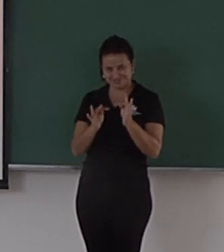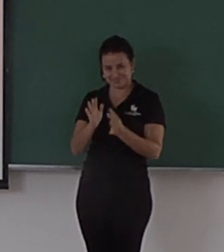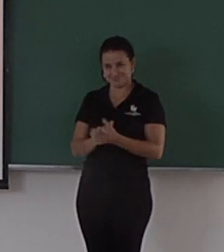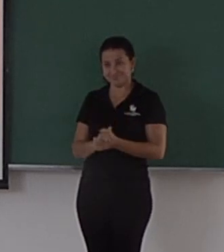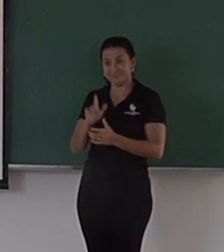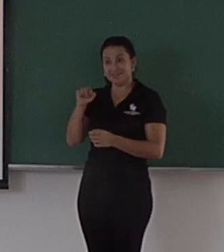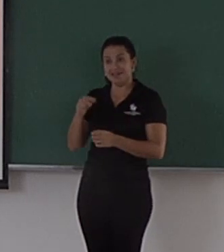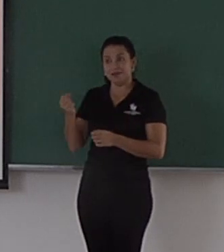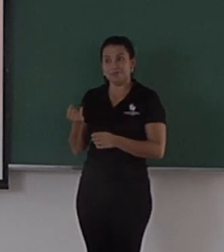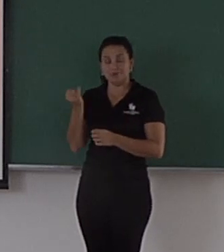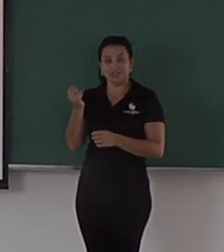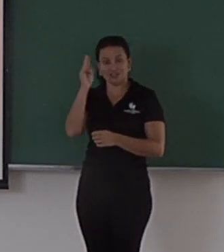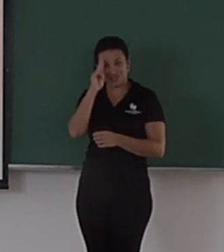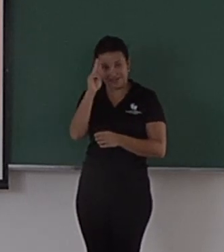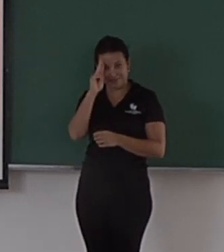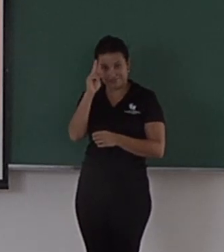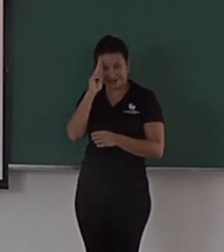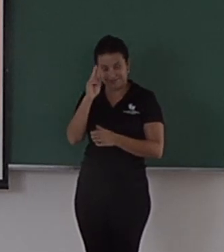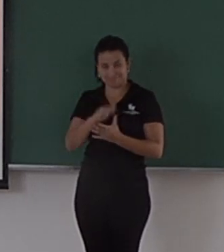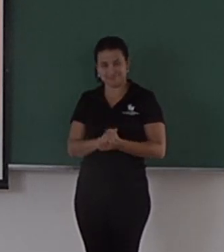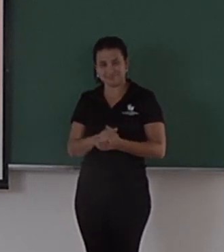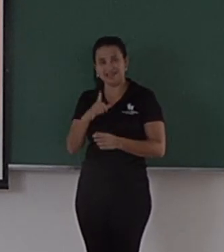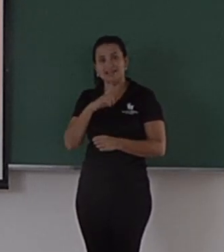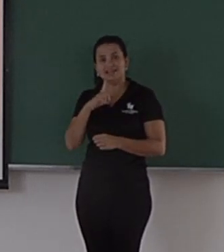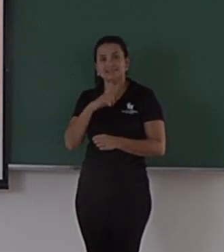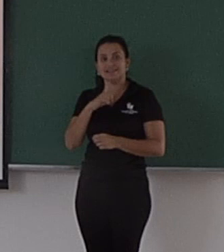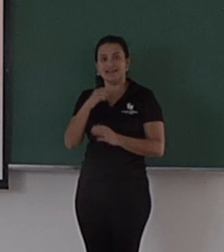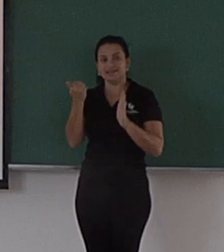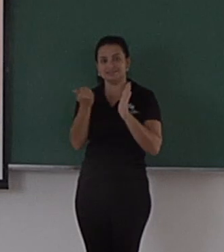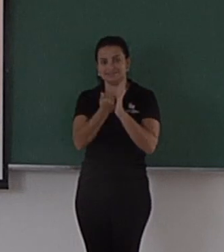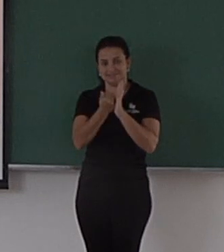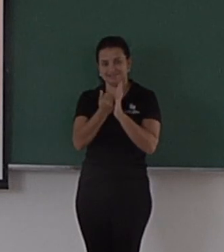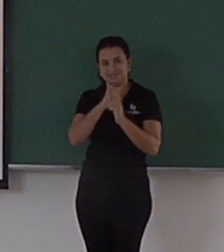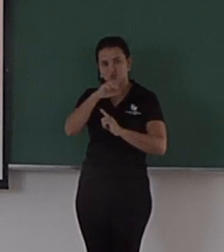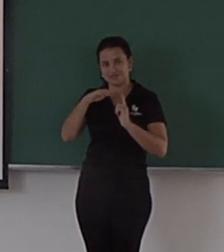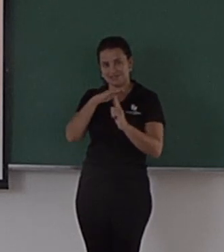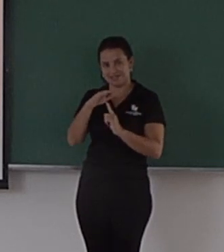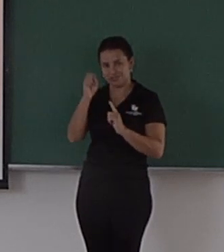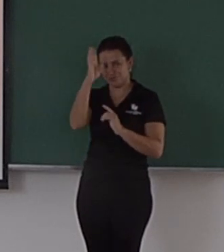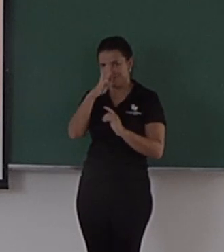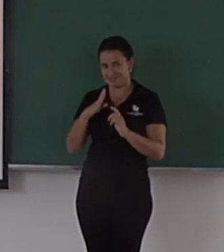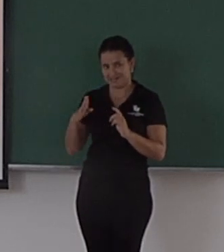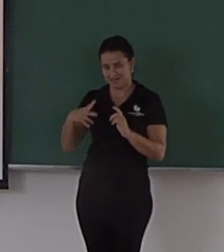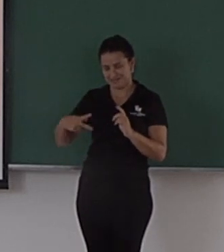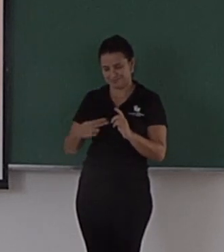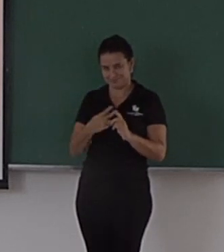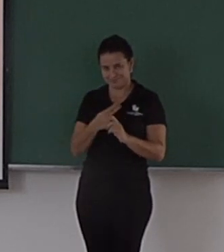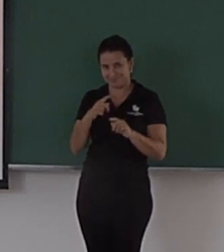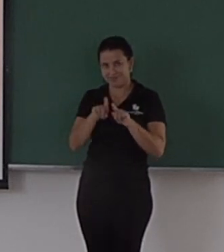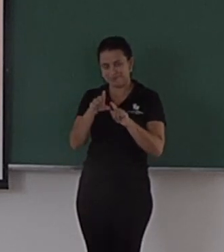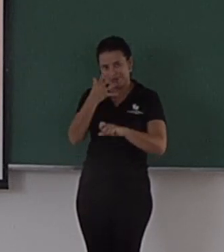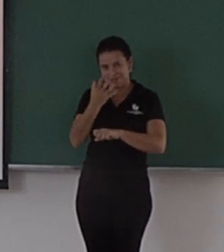lembrar, até no final vou mostrar para vocês, tem um slogan da Sociedade Brasileira de Cirurgia Plástica, da Sociedade Brasileira de